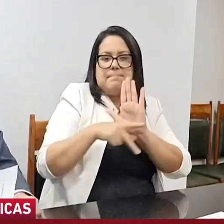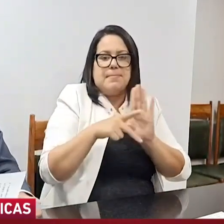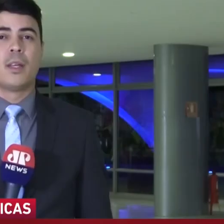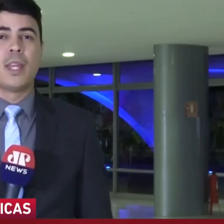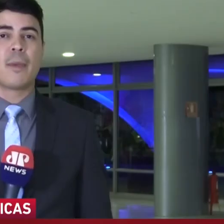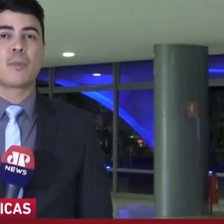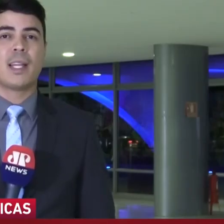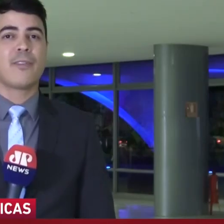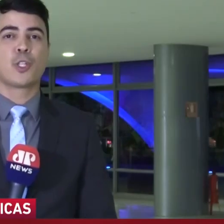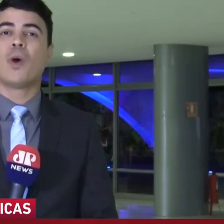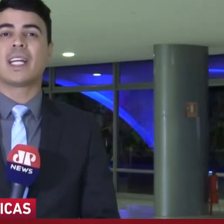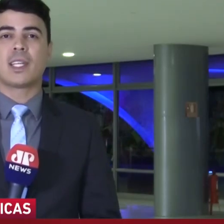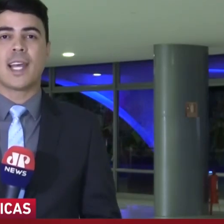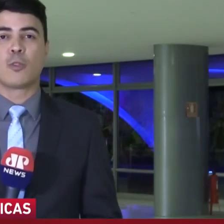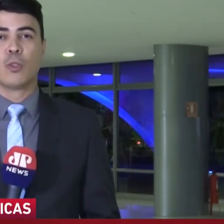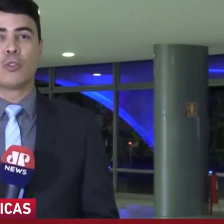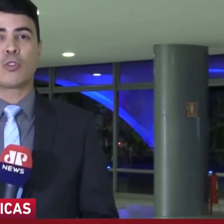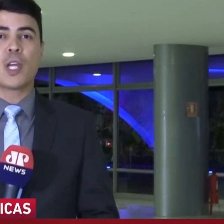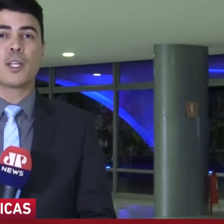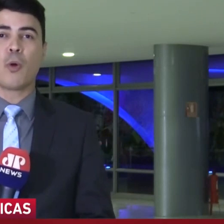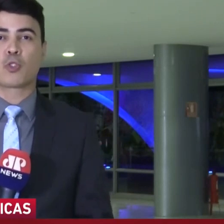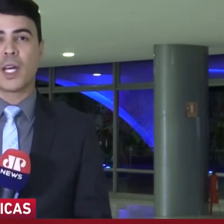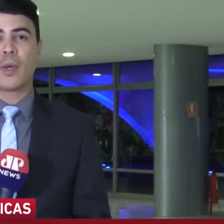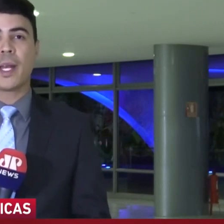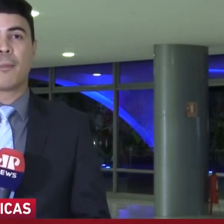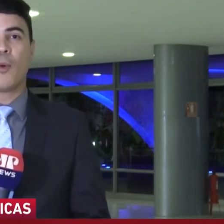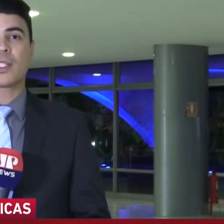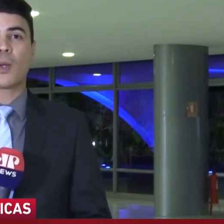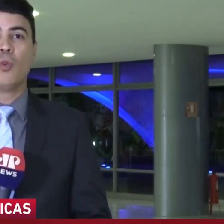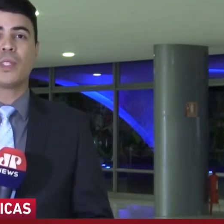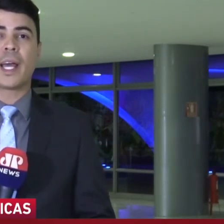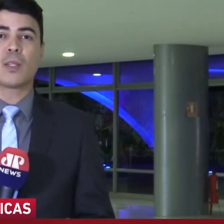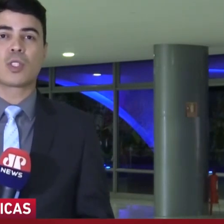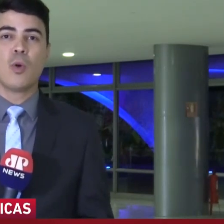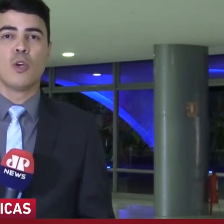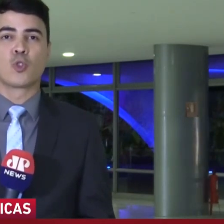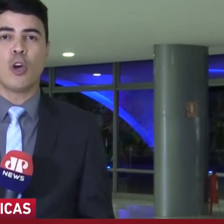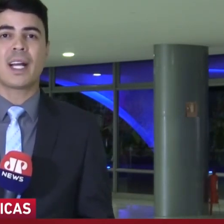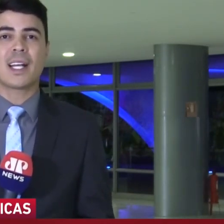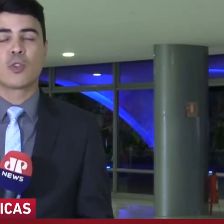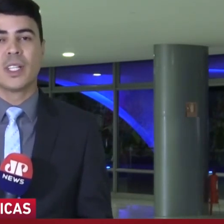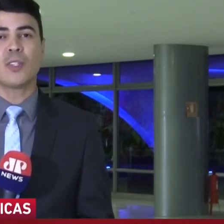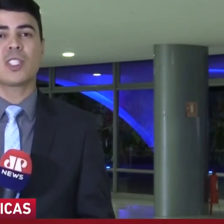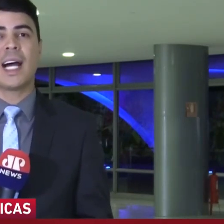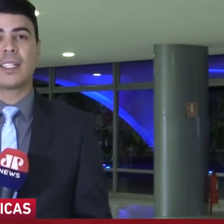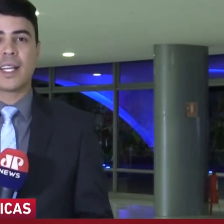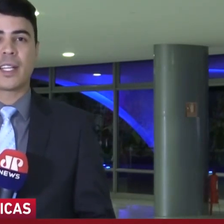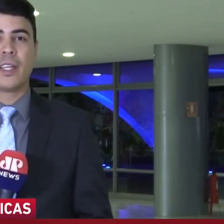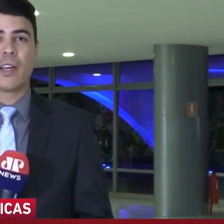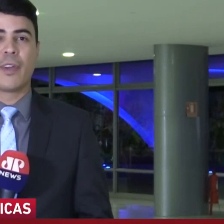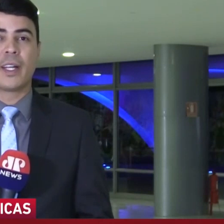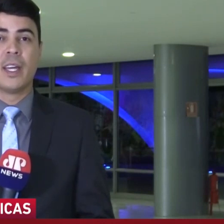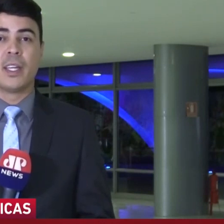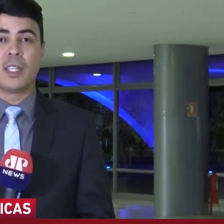prevaricação. Na mesma live de 47 minutos, Jair Bolsonaro relembrou a segunda redução sobre a gasolina anunciada